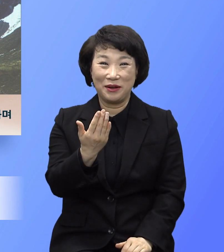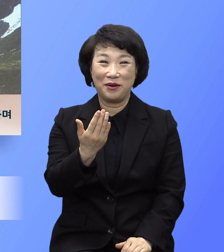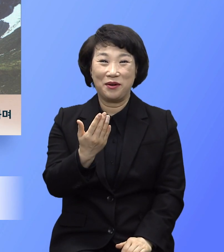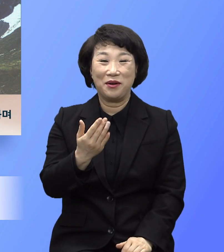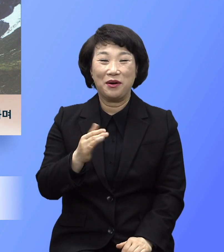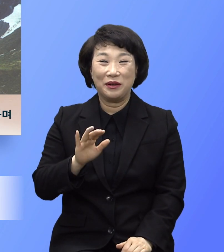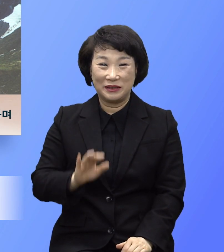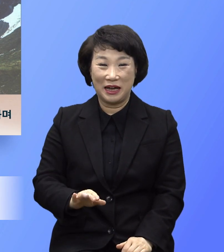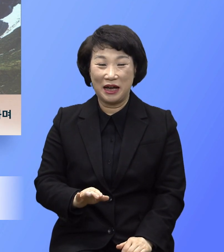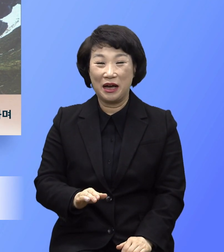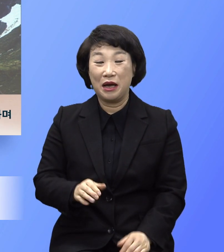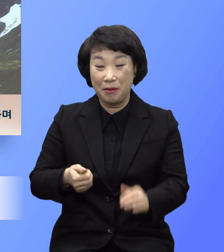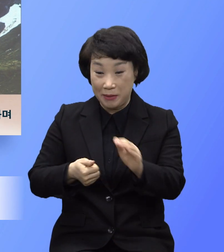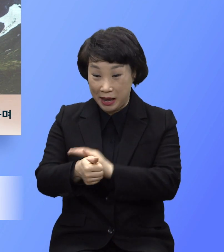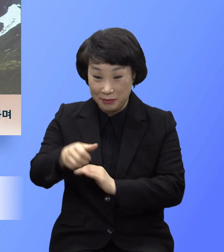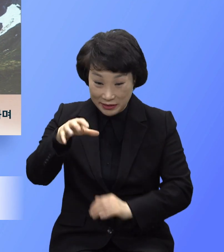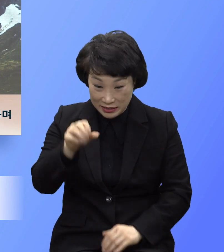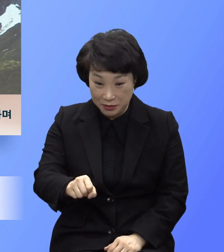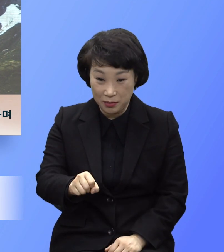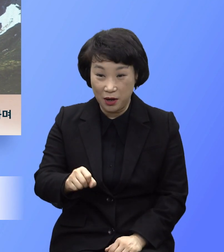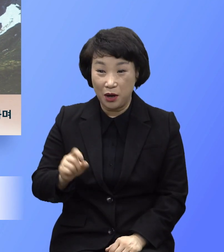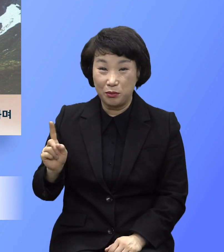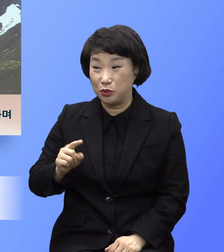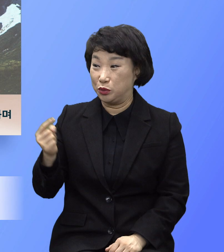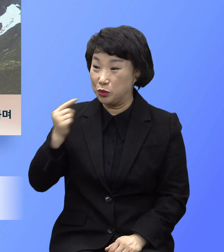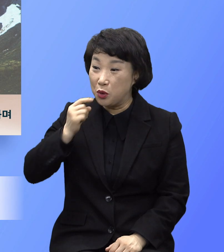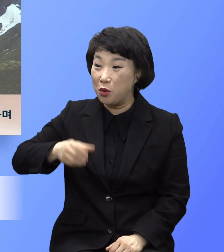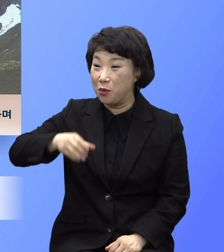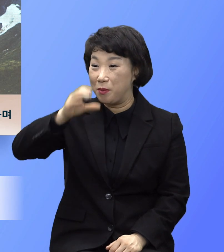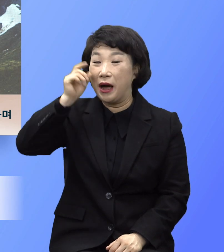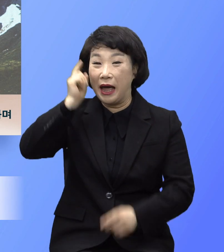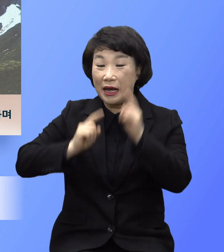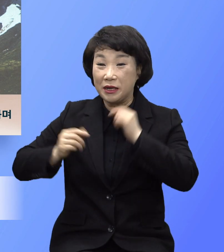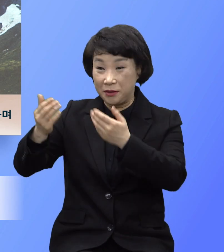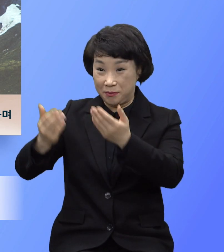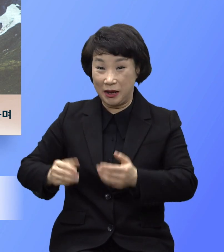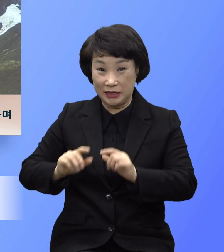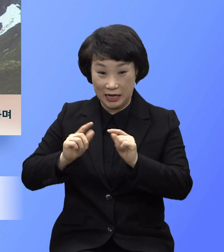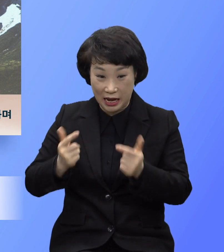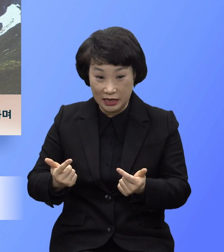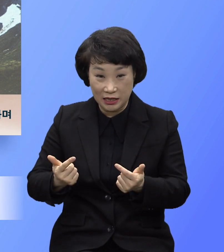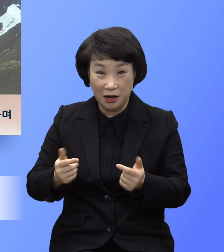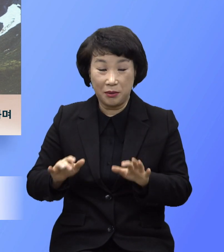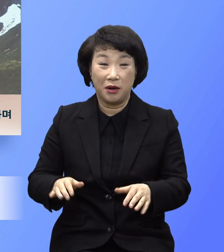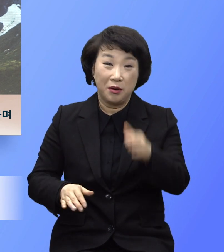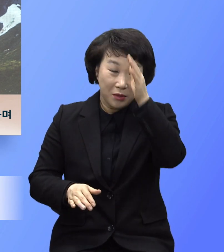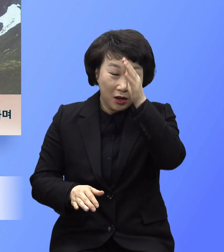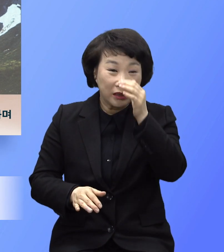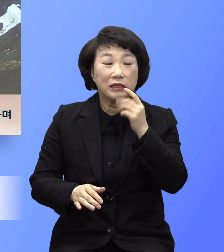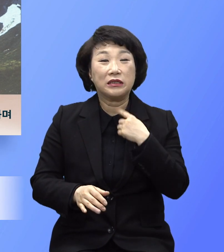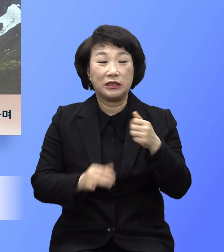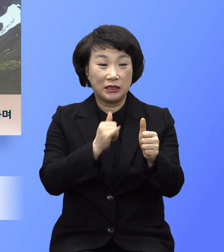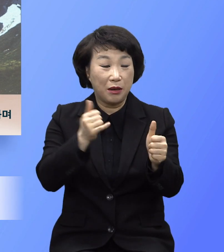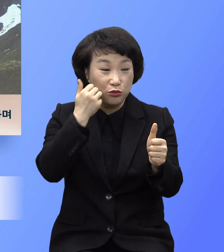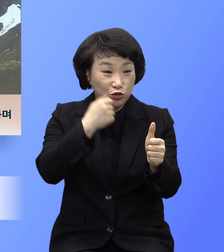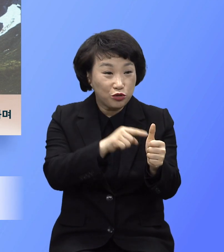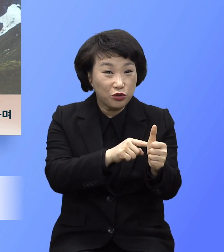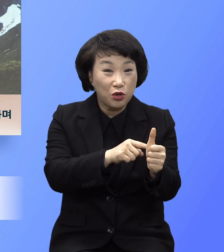말하며 뱀을 집으며 무슨 독을 마실지라도 해를 받지